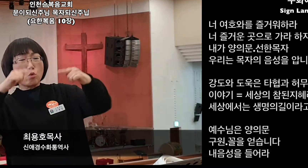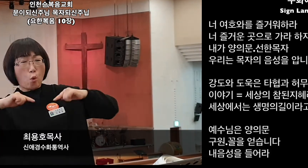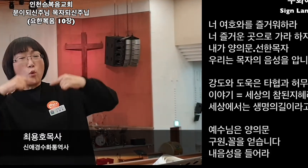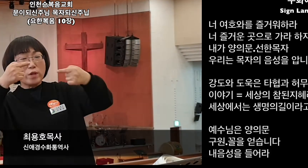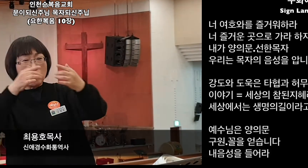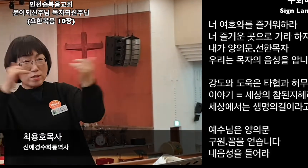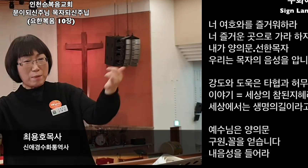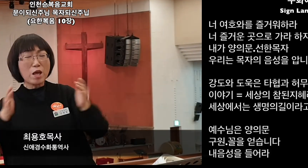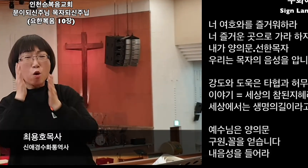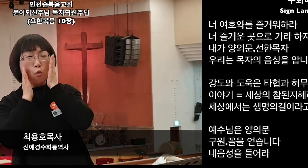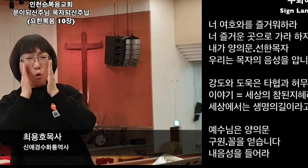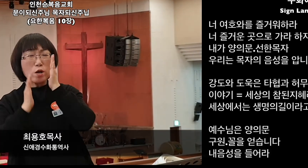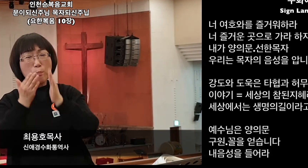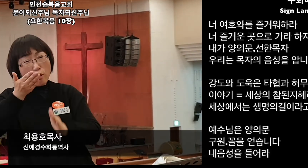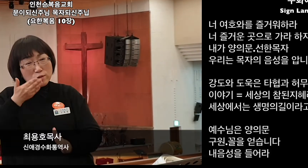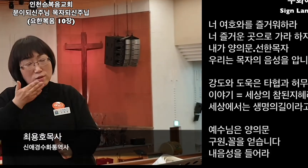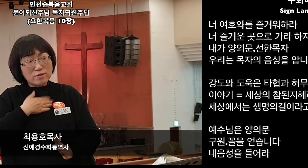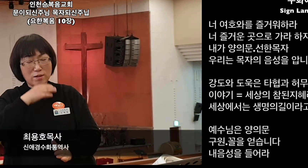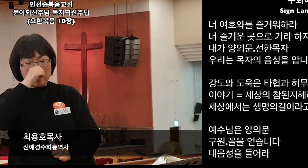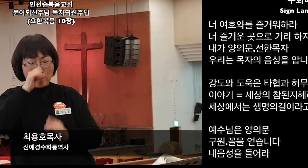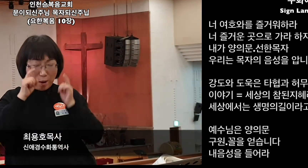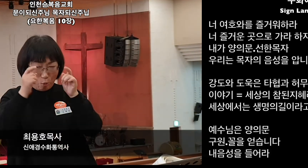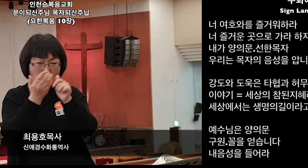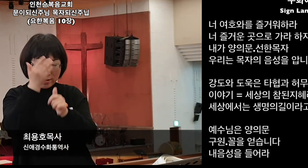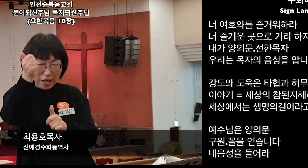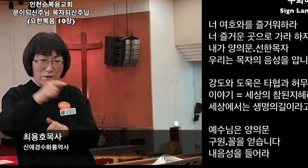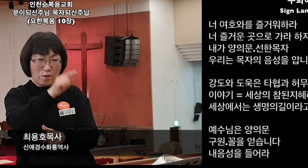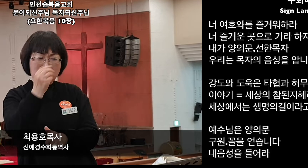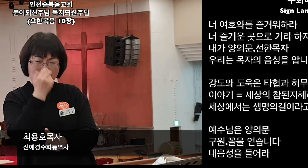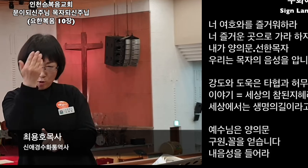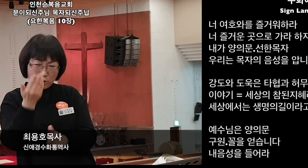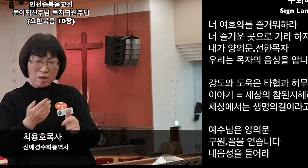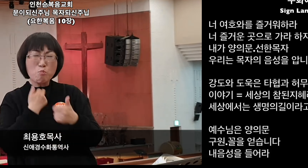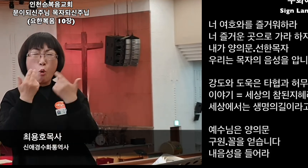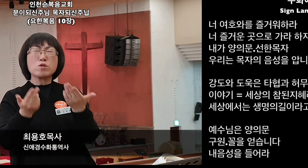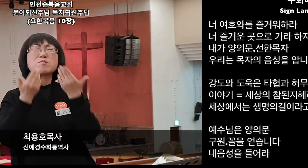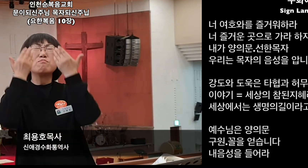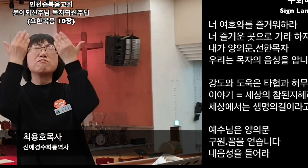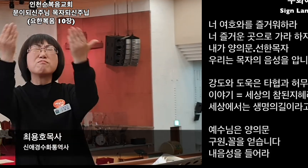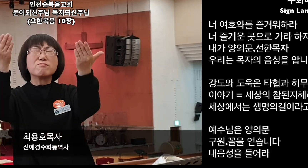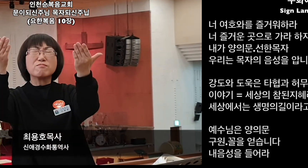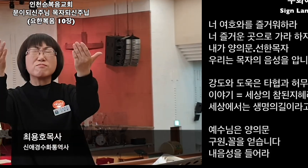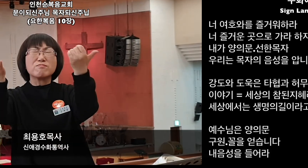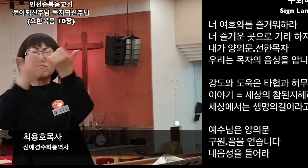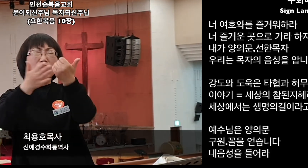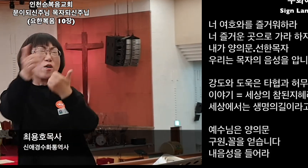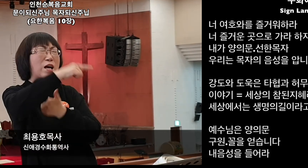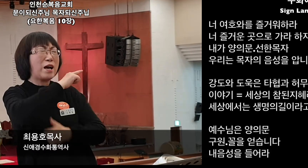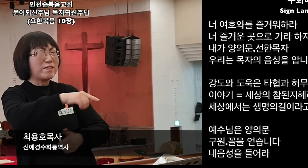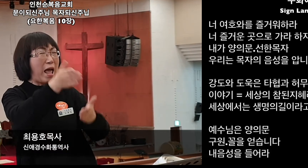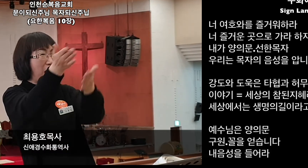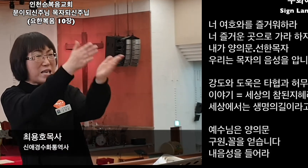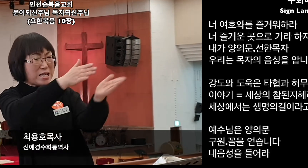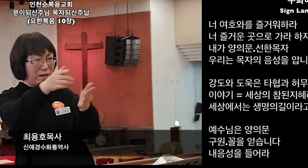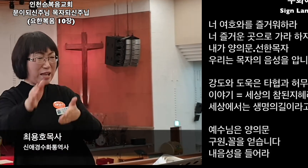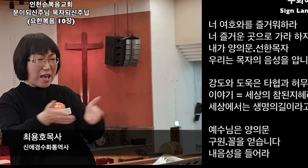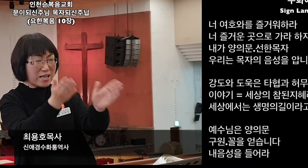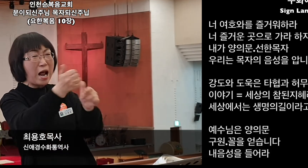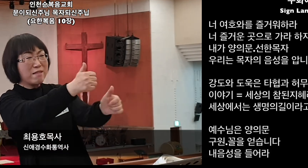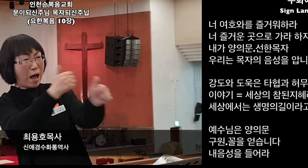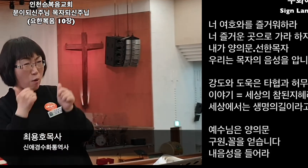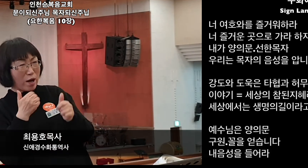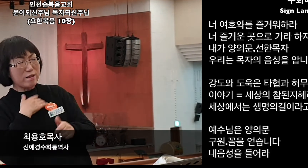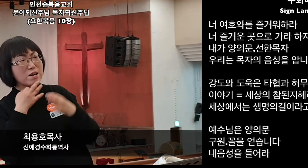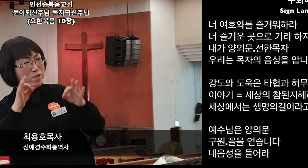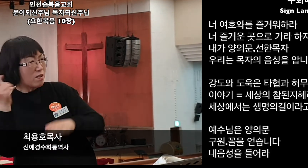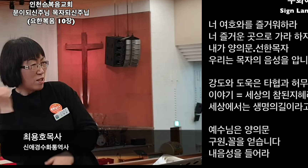나가는 사람들이 꼴을 얻는데요. 나 선한 목자 너희의 생명을 위하여 목숨을 버린다. 그러니 뭐 너희들은 내 길을 따르라고 내